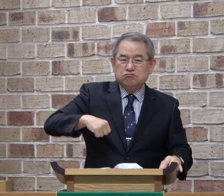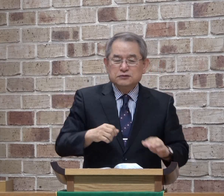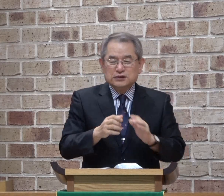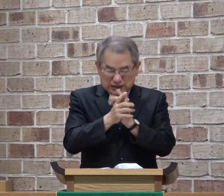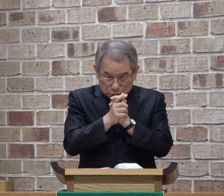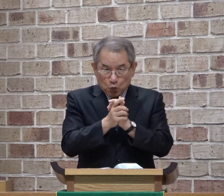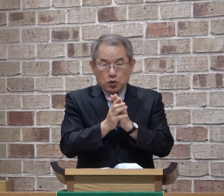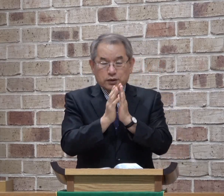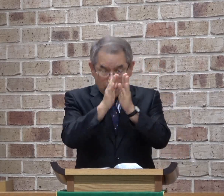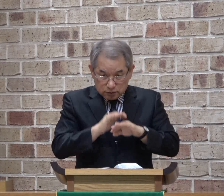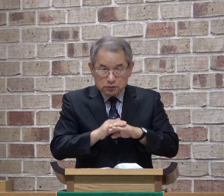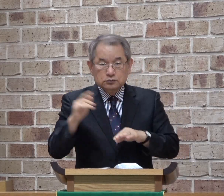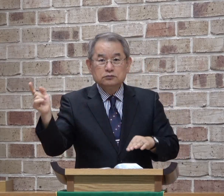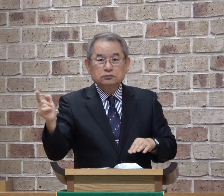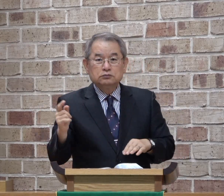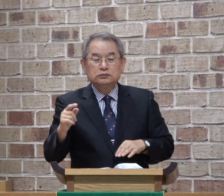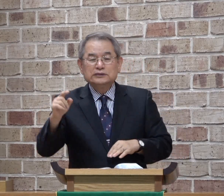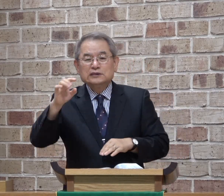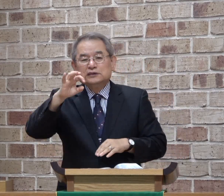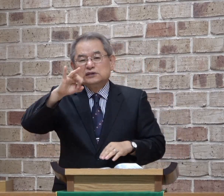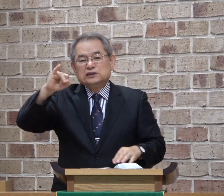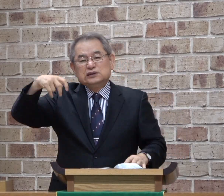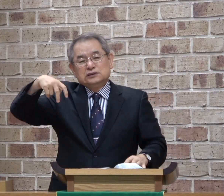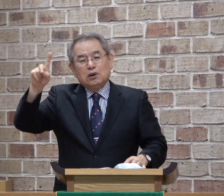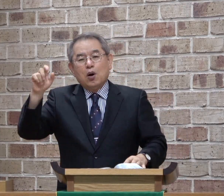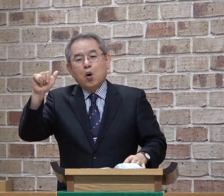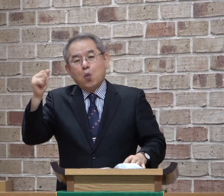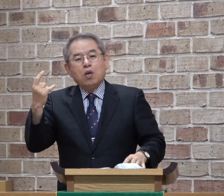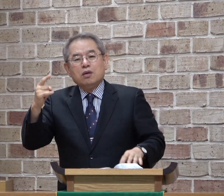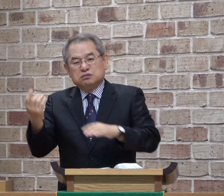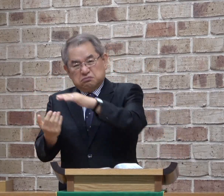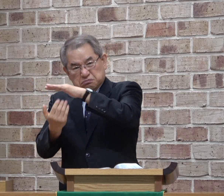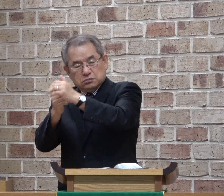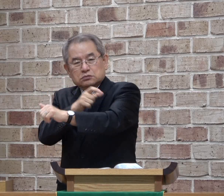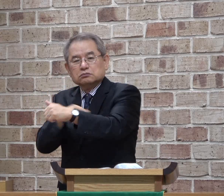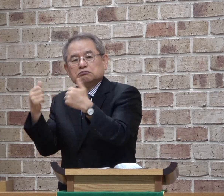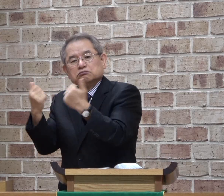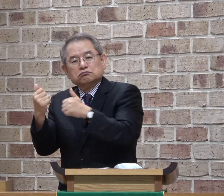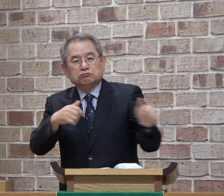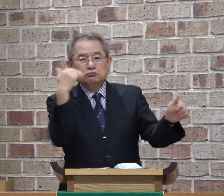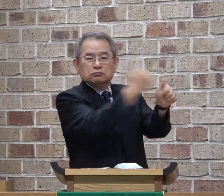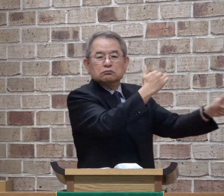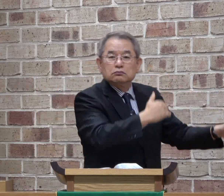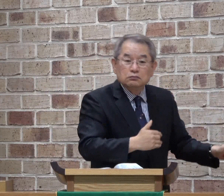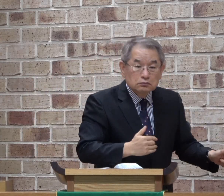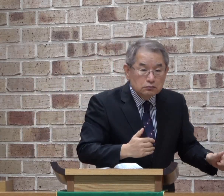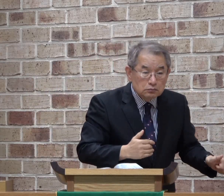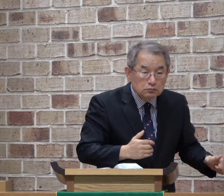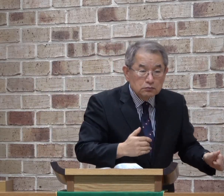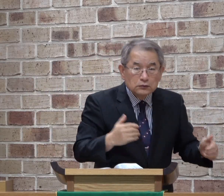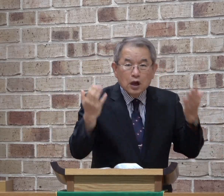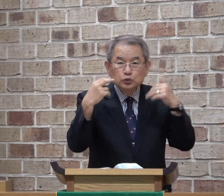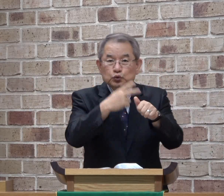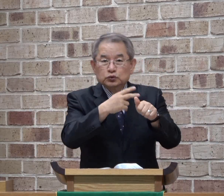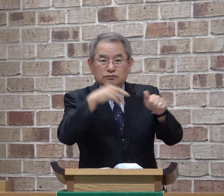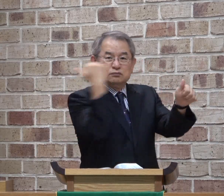나라의 명령에도 불구하고 그것을 불복종하면서 예배를 계속 추구하면서 드리는 학교도 있습니다.